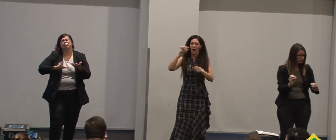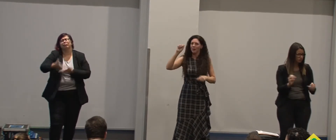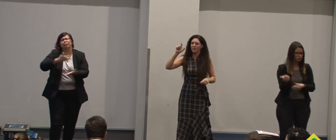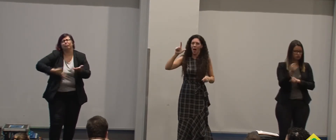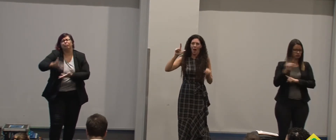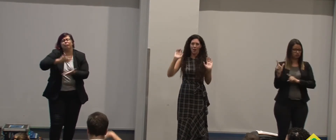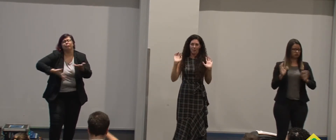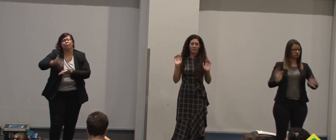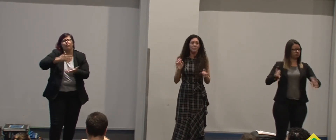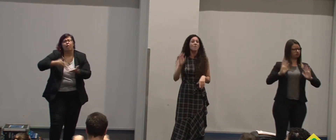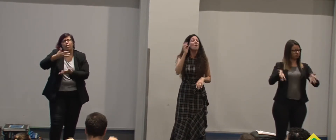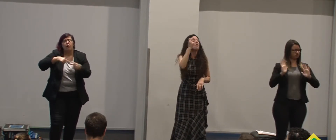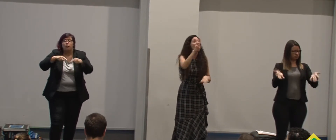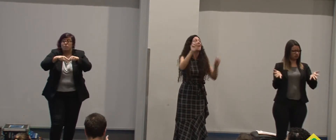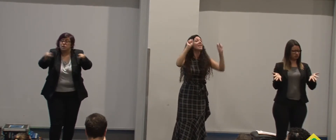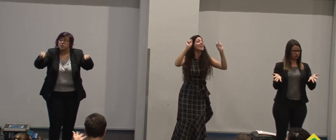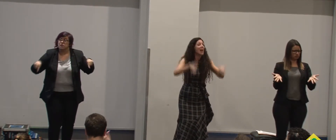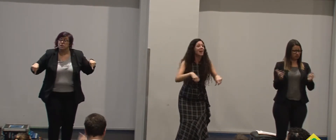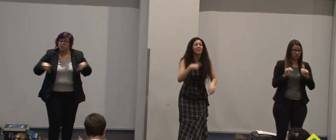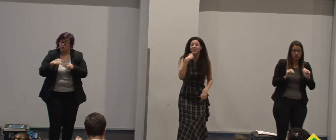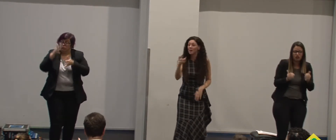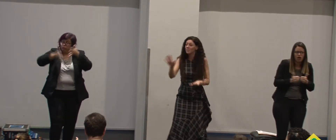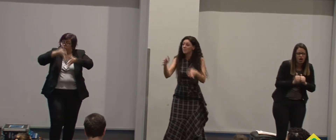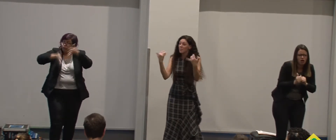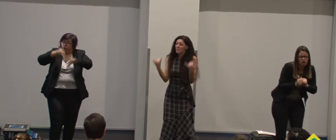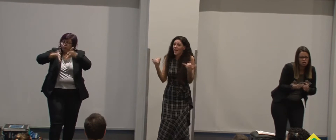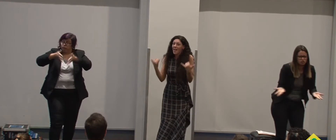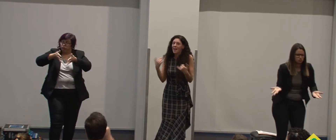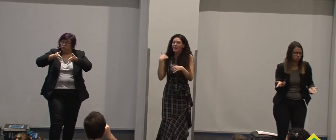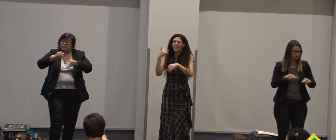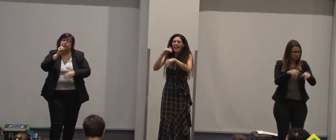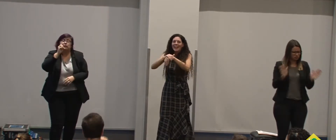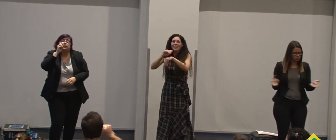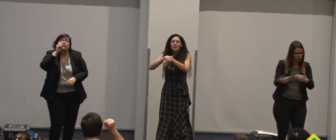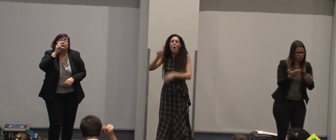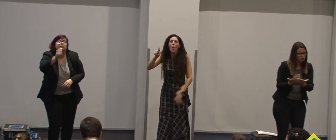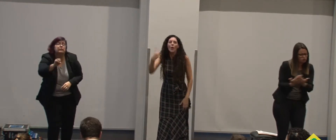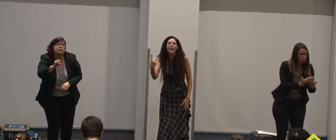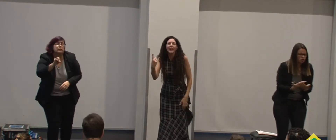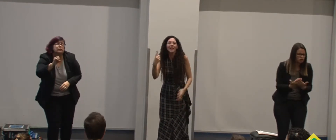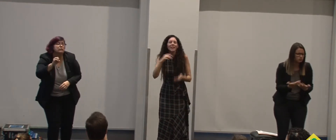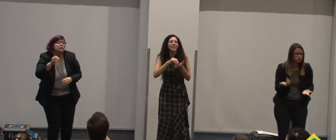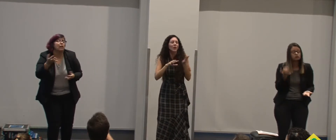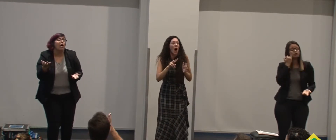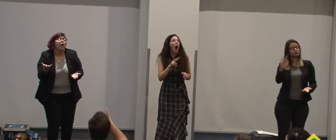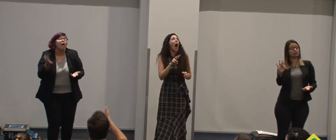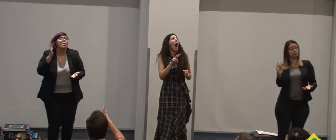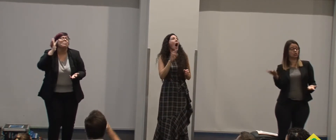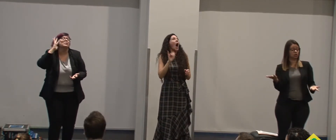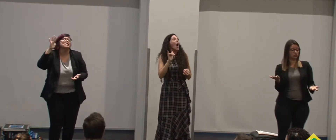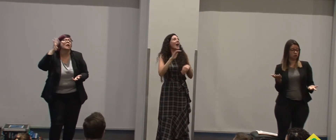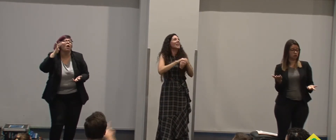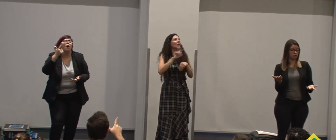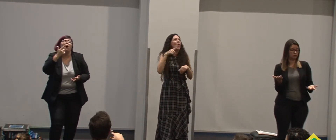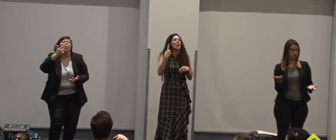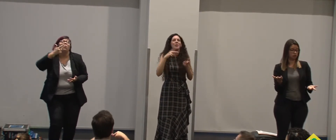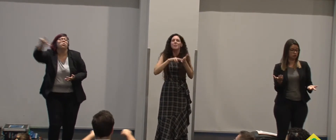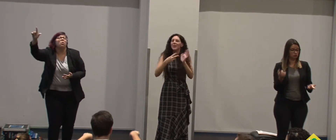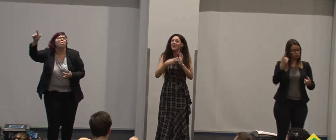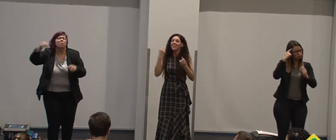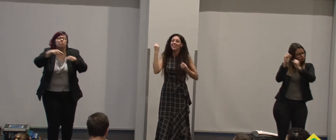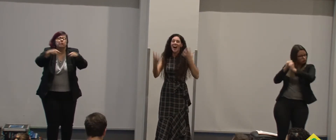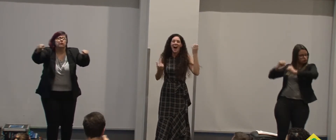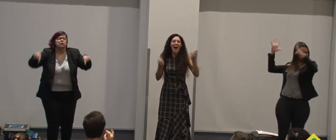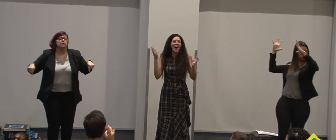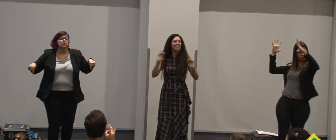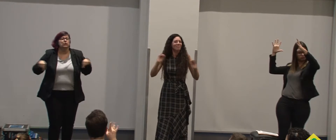gente vai só utilizar a língua de sinais na sala, por exemplo, a American Sign Language, a ASL. E aí depois, num outro momento, ó,